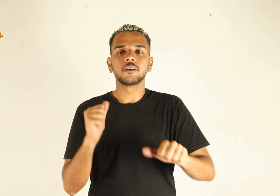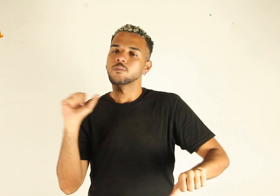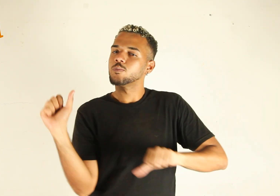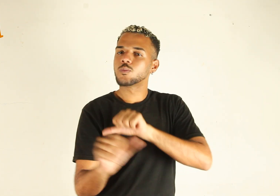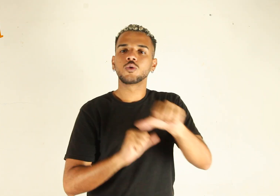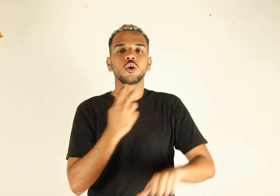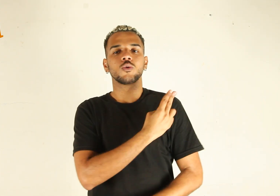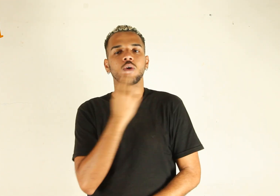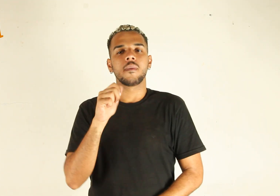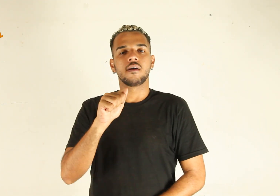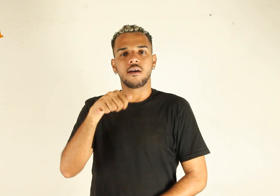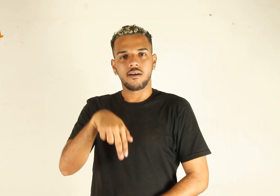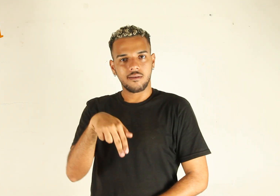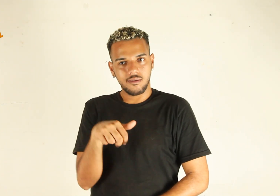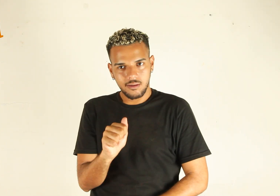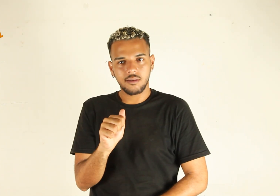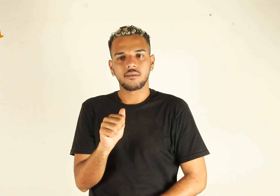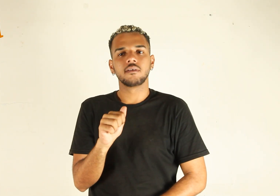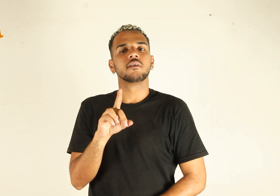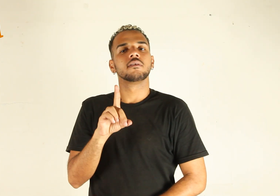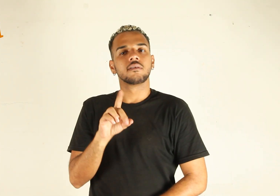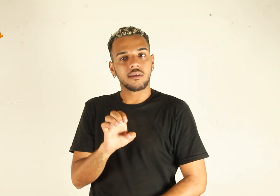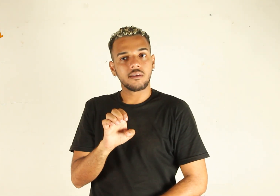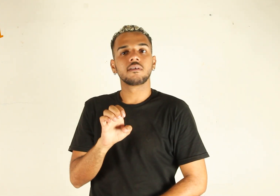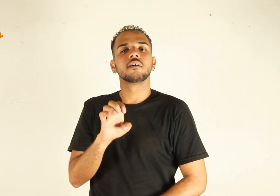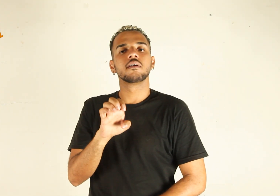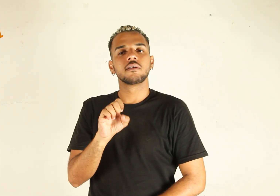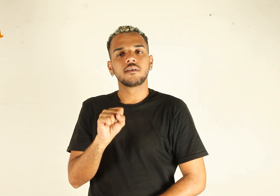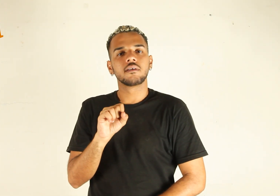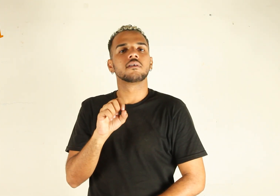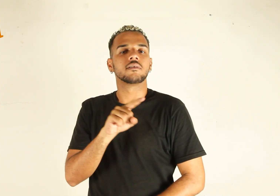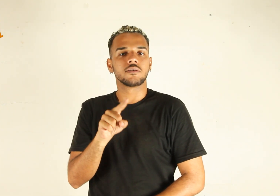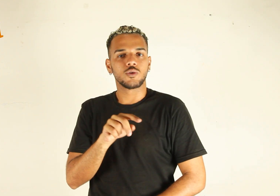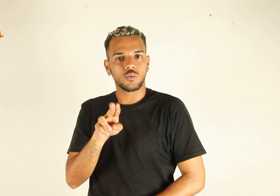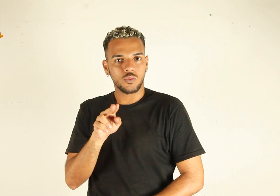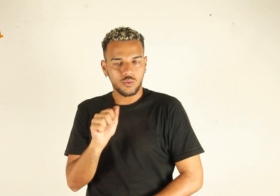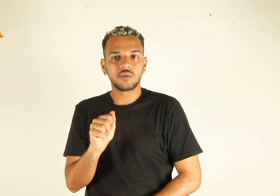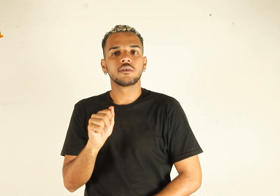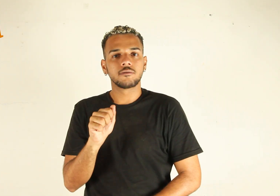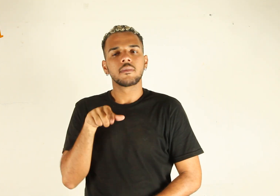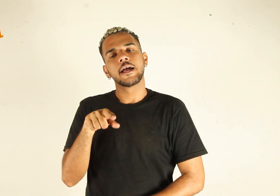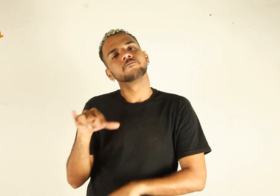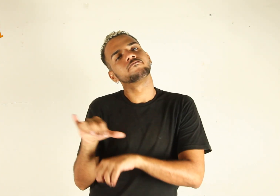poder. Entretanto, o acordo de paz nunca foi cumprido pelos portugueses.